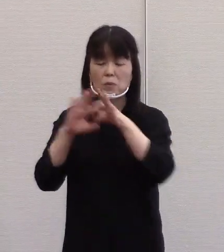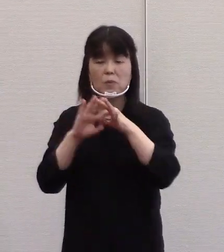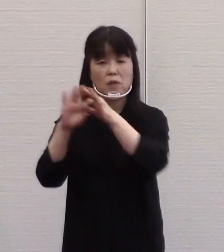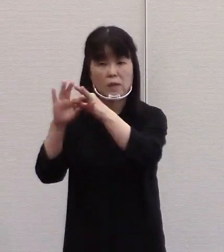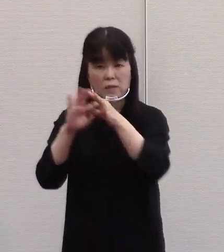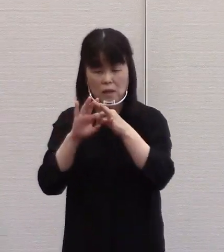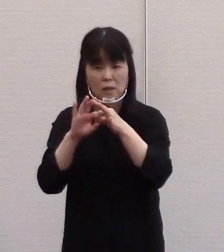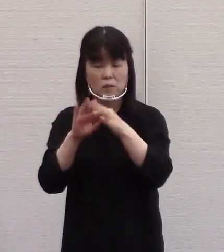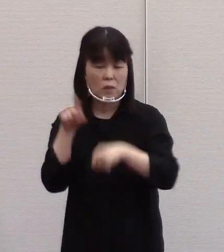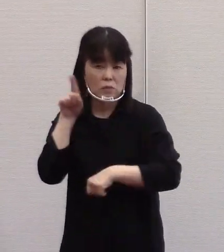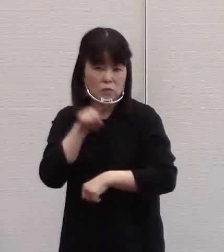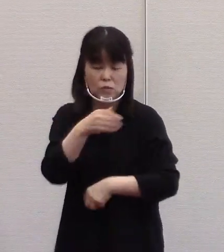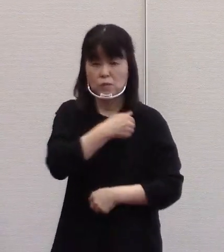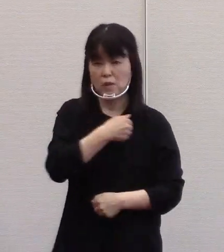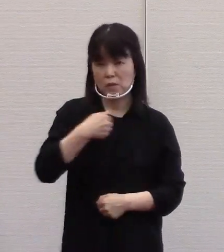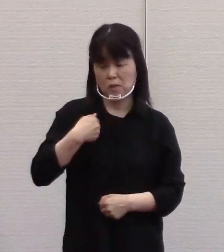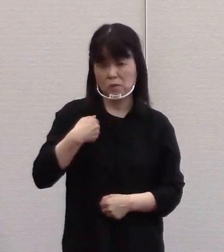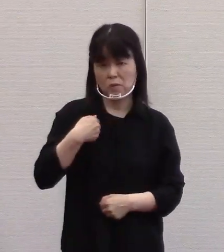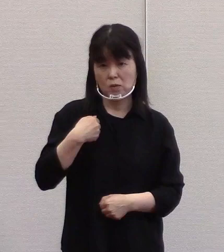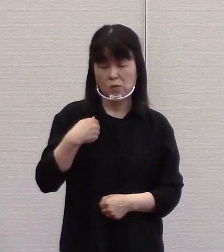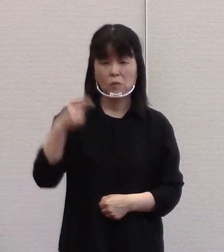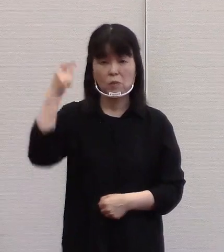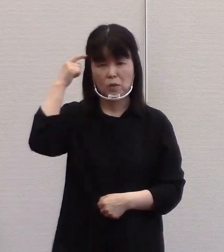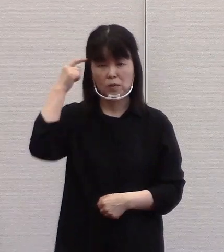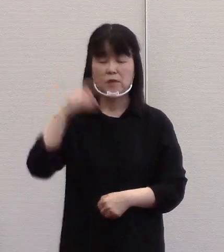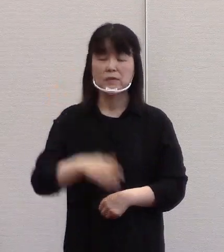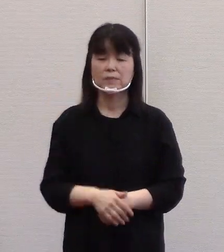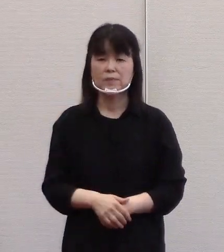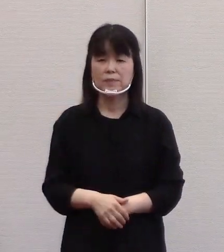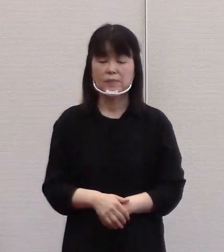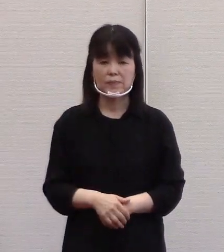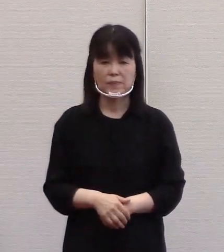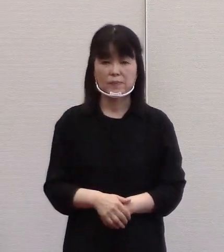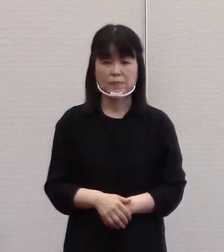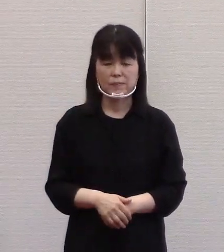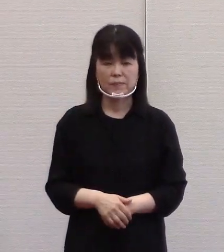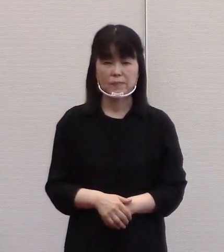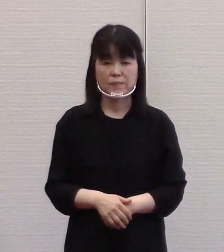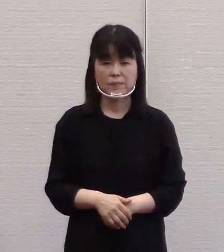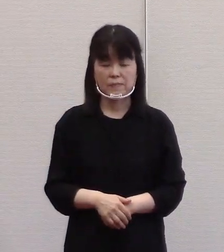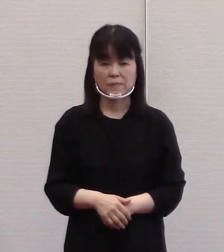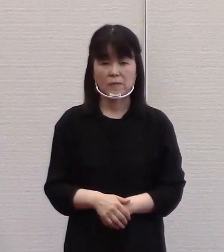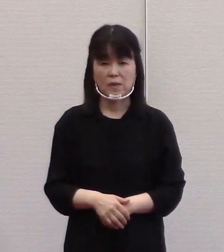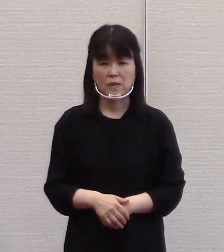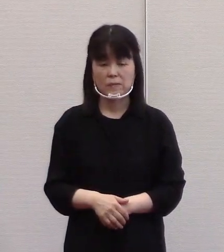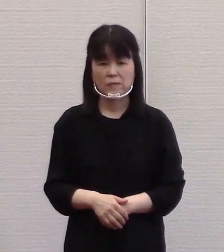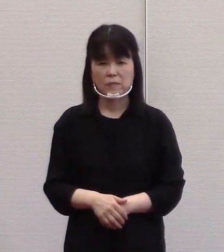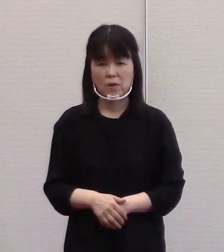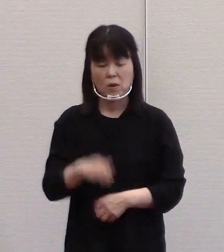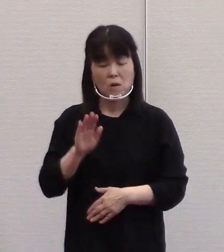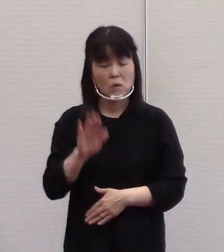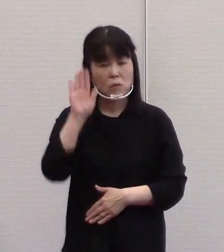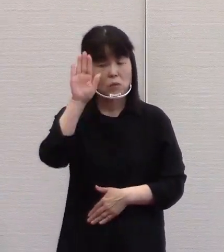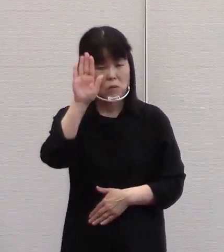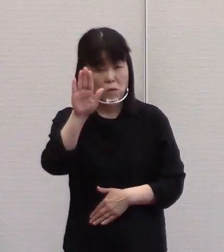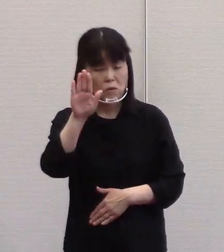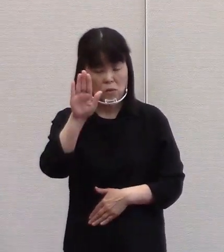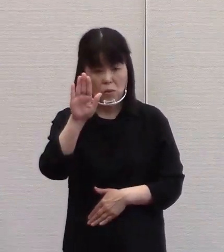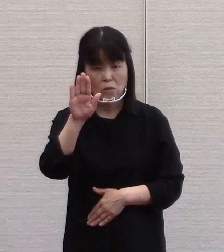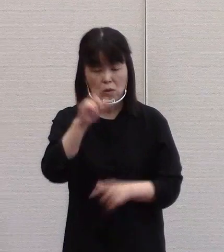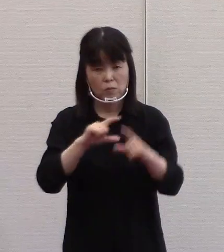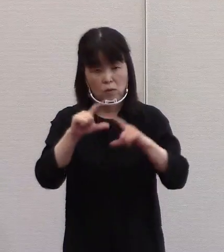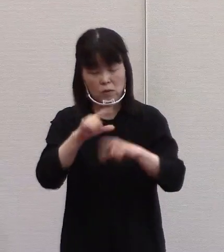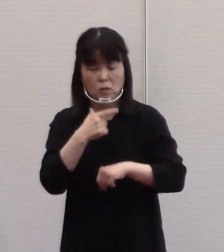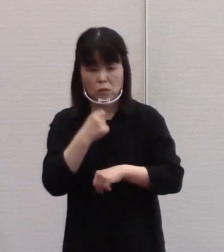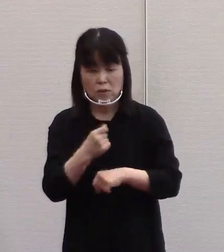うまくいってるんじゃないかと思っています。 ありがとうございます。その今後もっと、まあ、今後もっとこうしてほしいでありますとか、